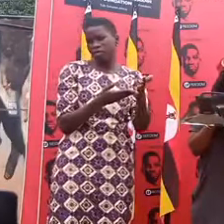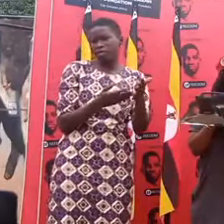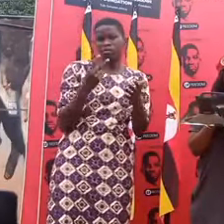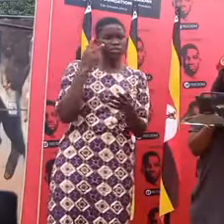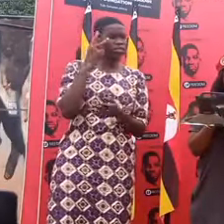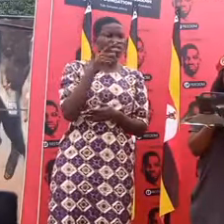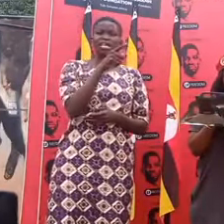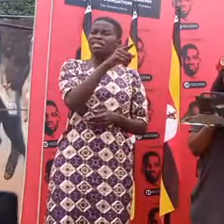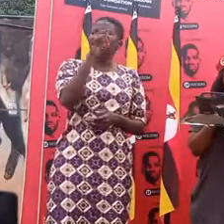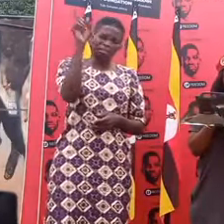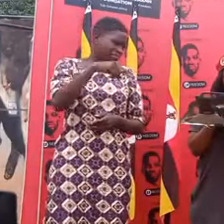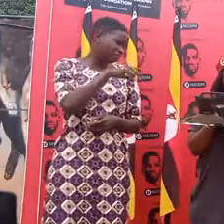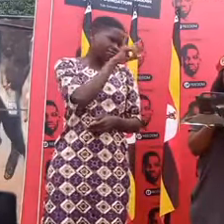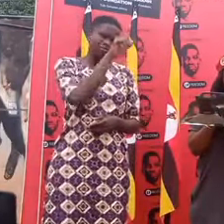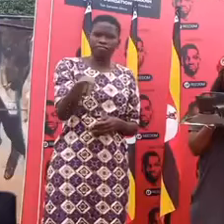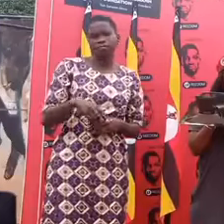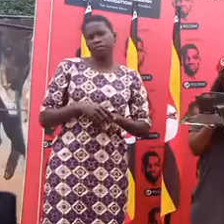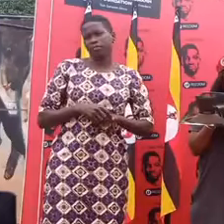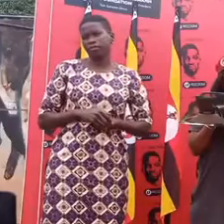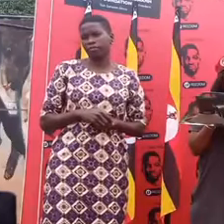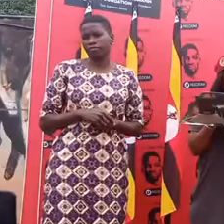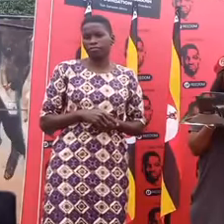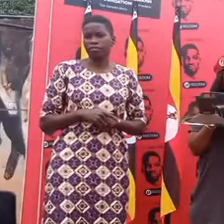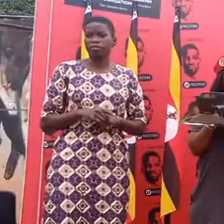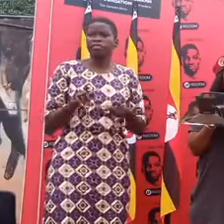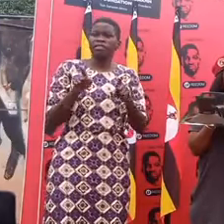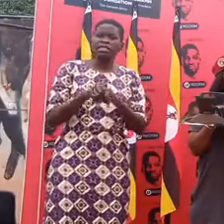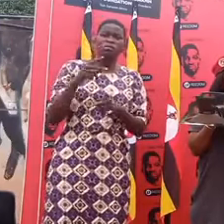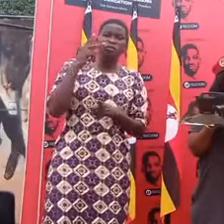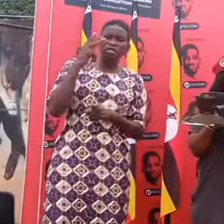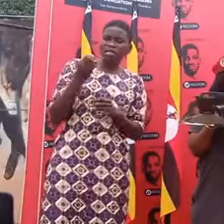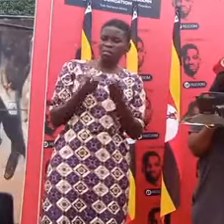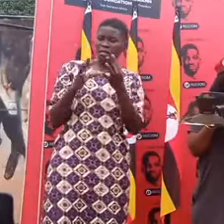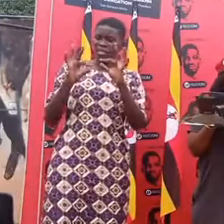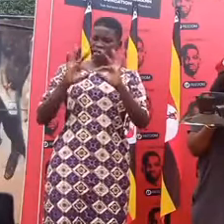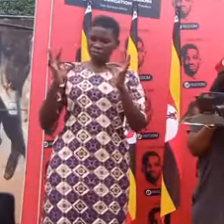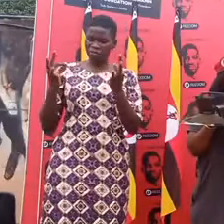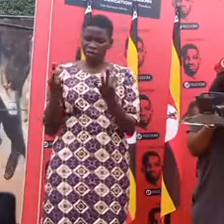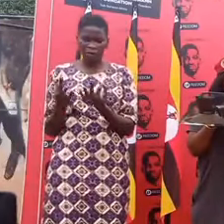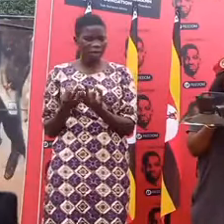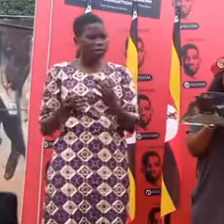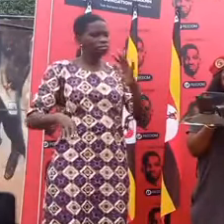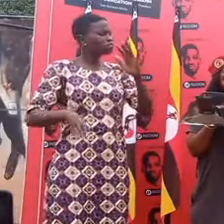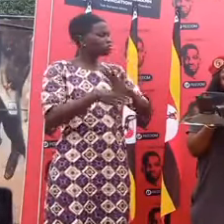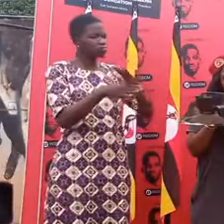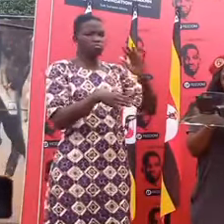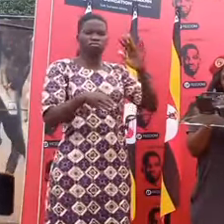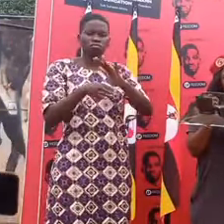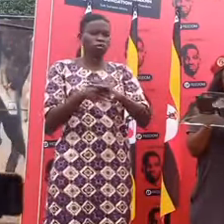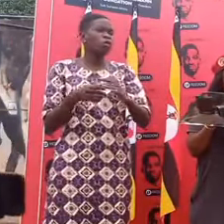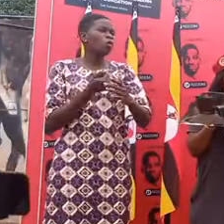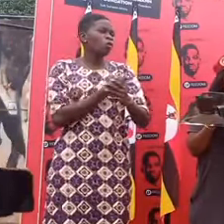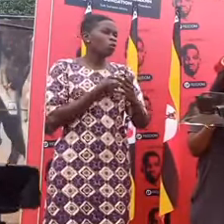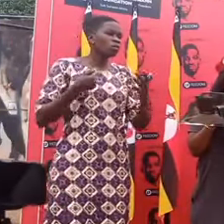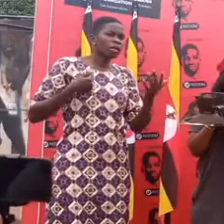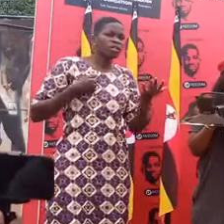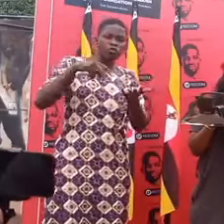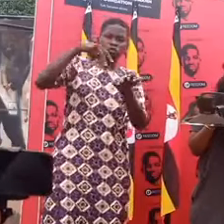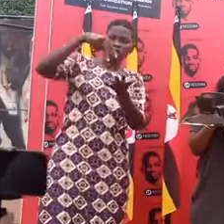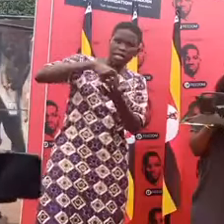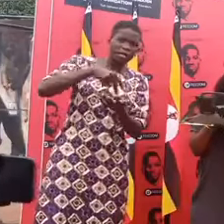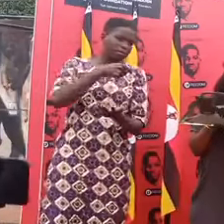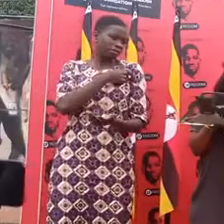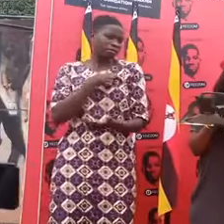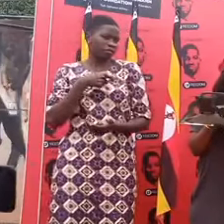chino kuchivumilila nyo kwa wene family zendala ezo ngelo kuzana abachalo kwezi mbao na maganda yomu kubati